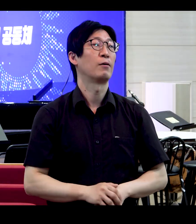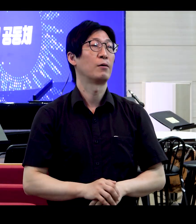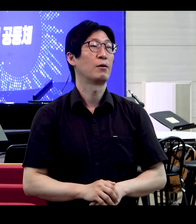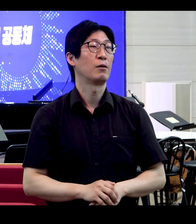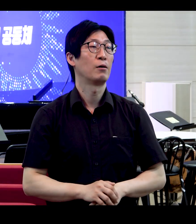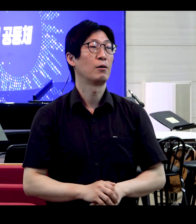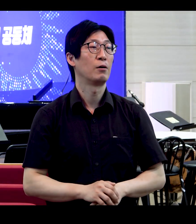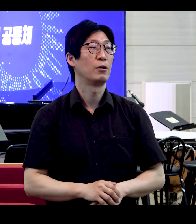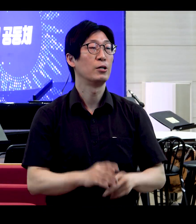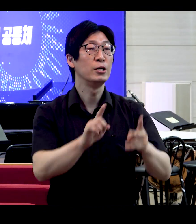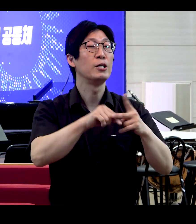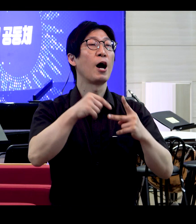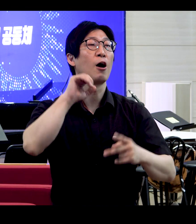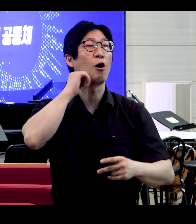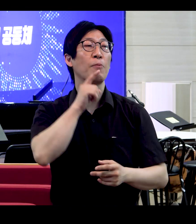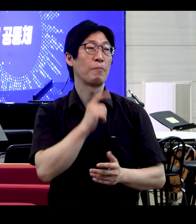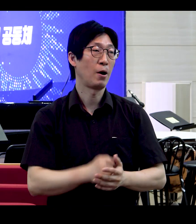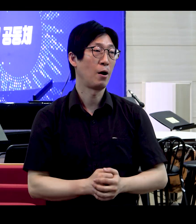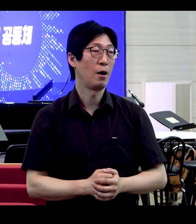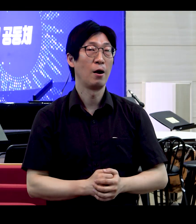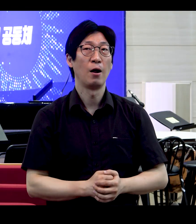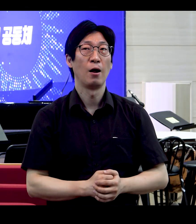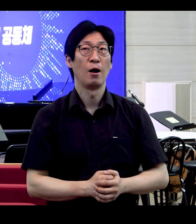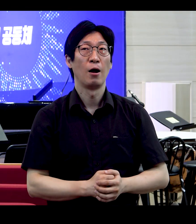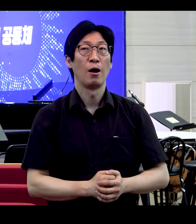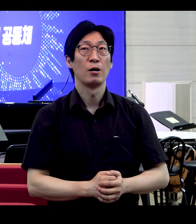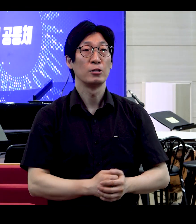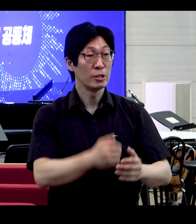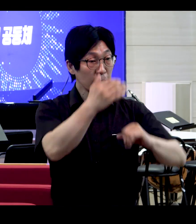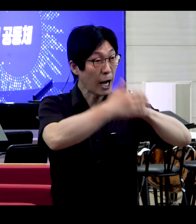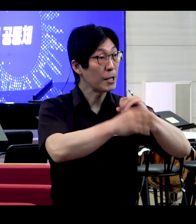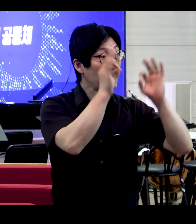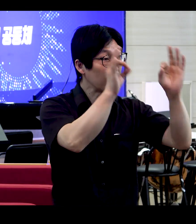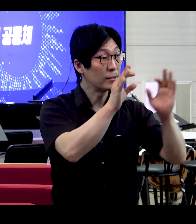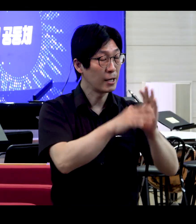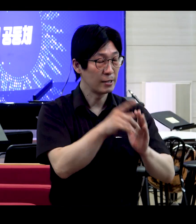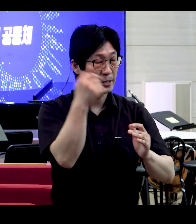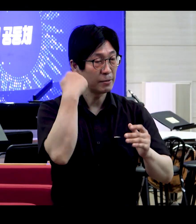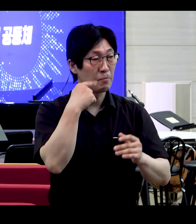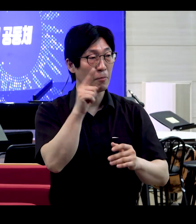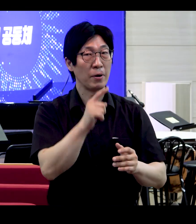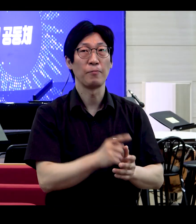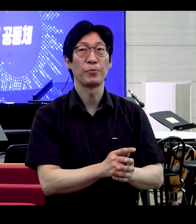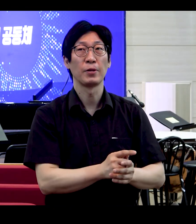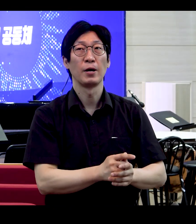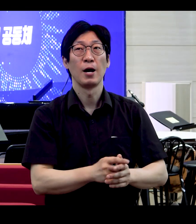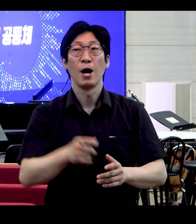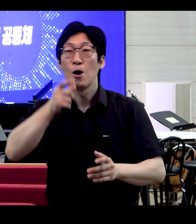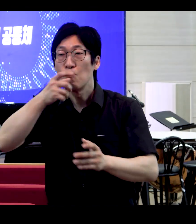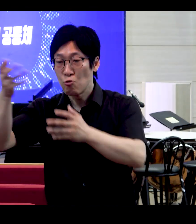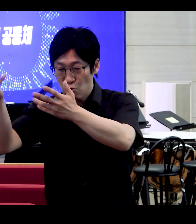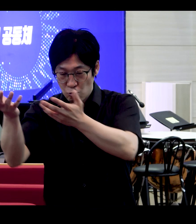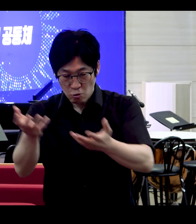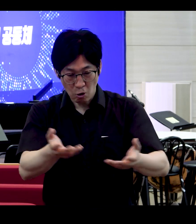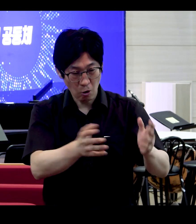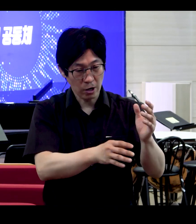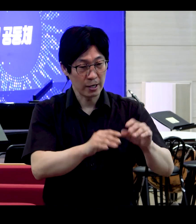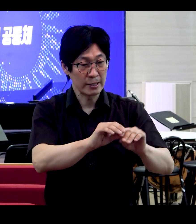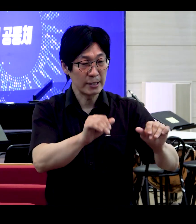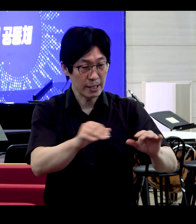어떻게 해서 만들어졌는지, 더군다나 그랜드 캐년의 퇴적층을 보면요, 일반적으로 이렇게 퇴적되는 그런 퇴적층이